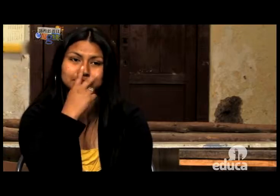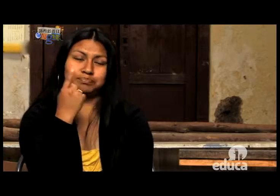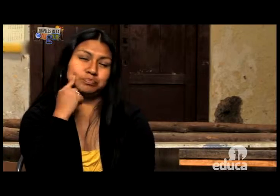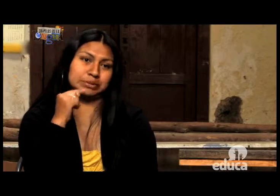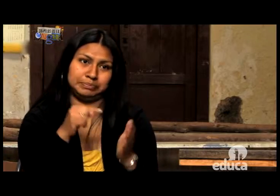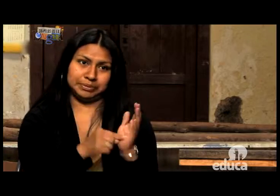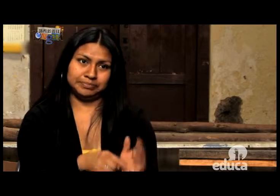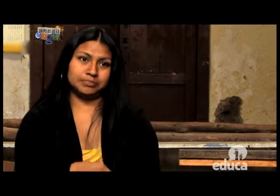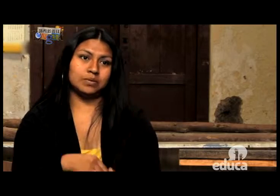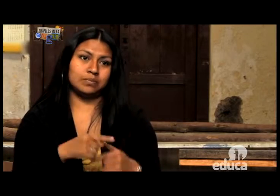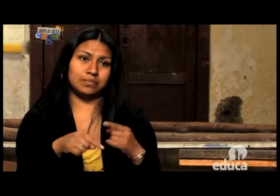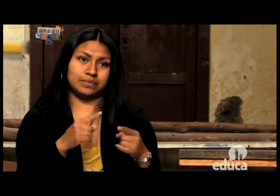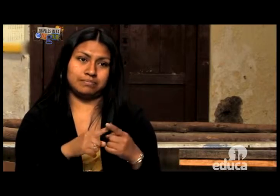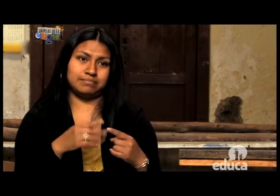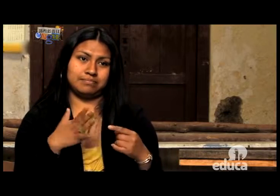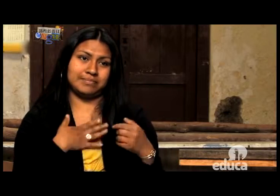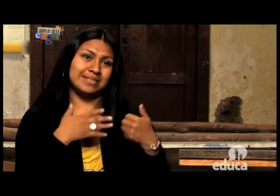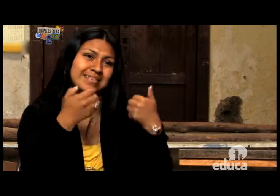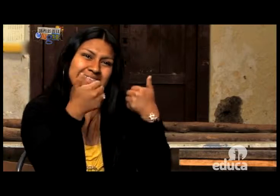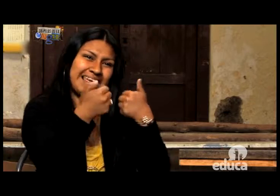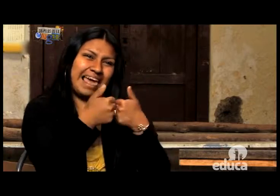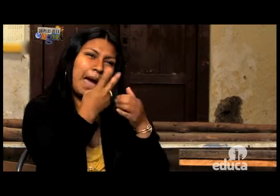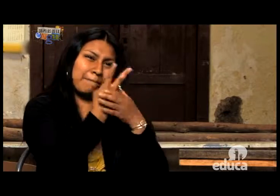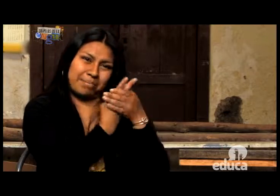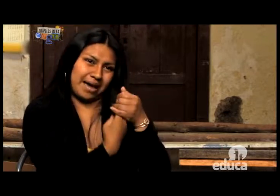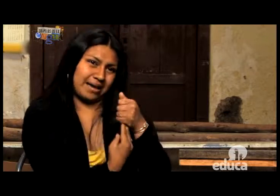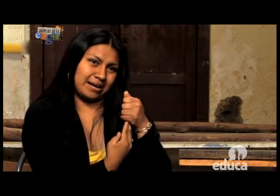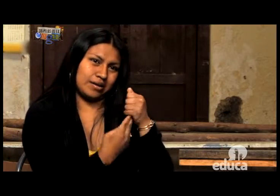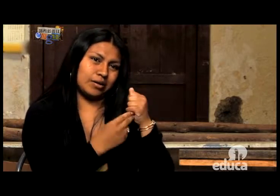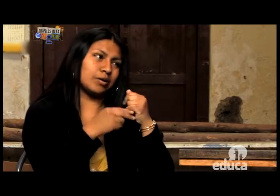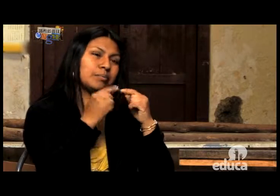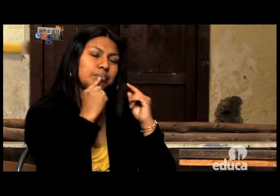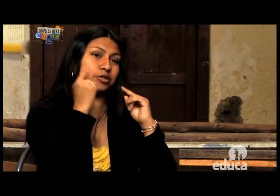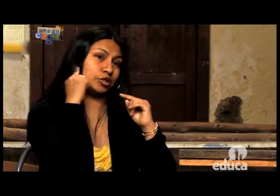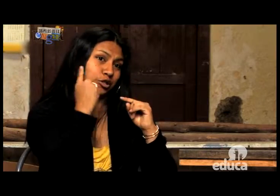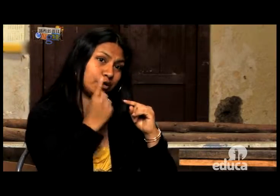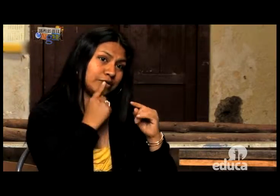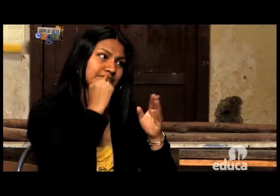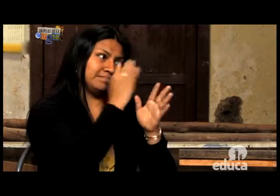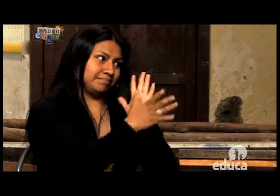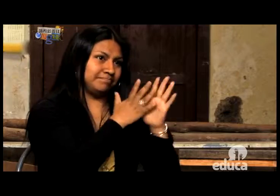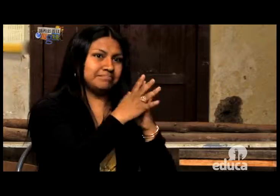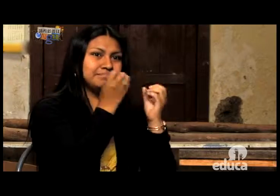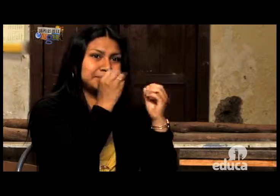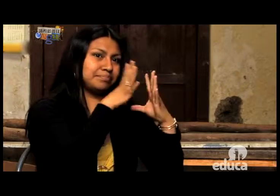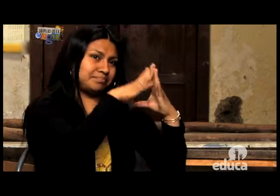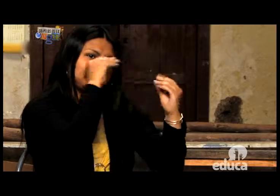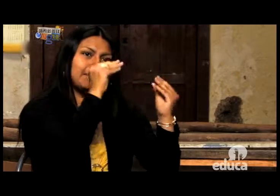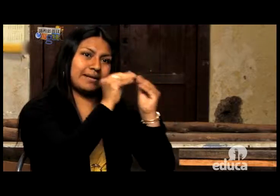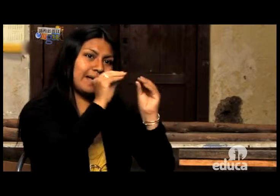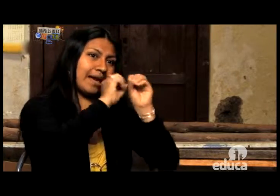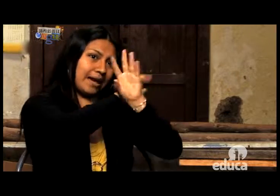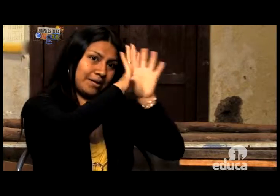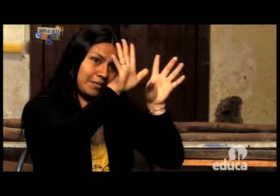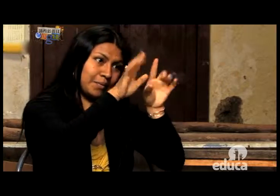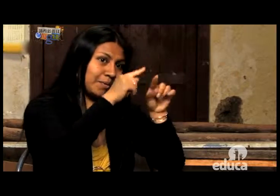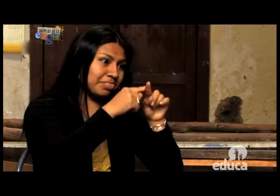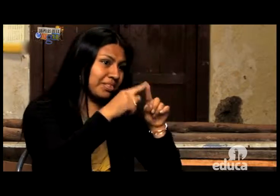Cuando yo tenga una pareja, un novio, va a tener que saber la lengua de señas para comunicarnos claro. Con